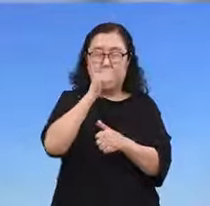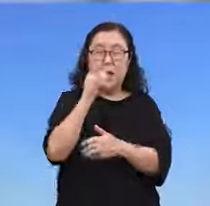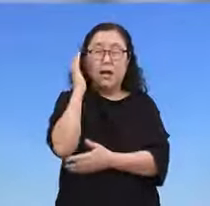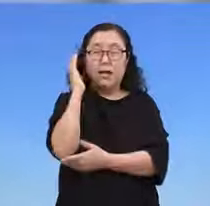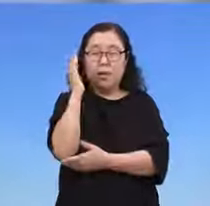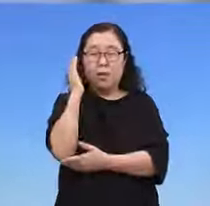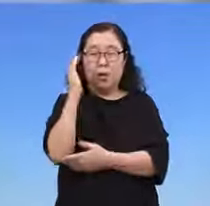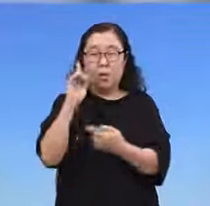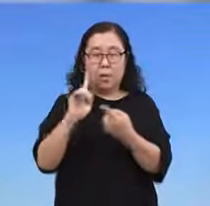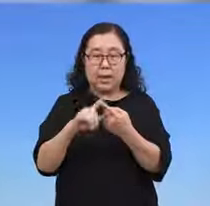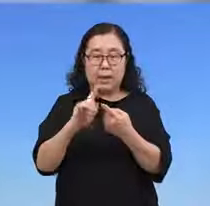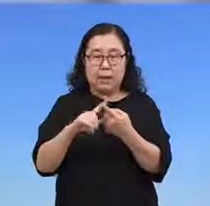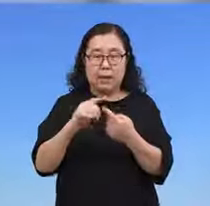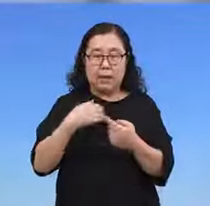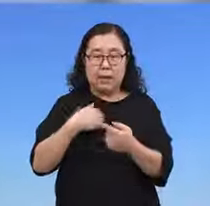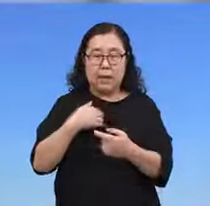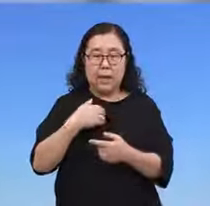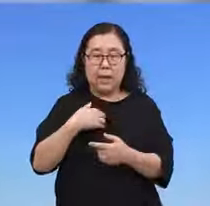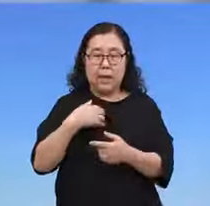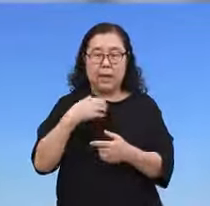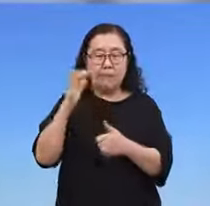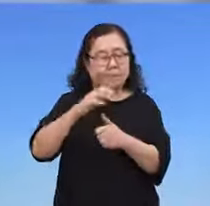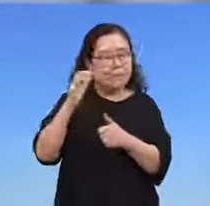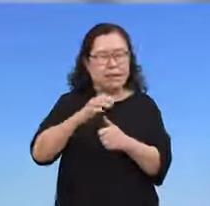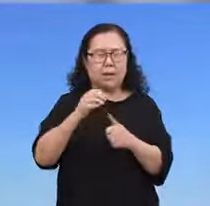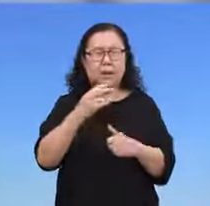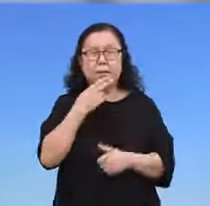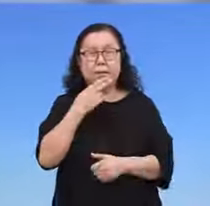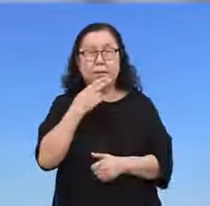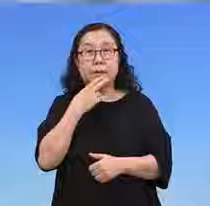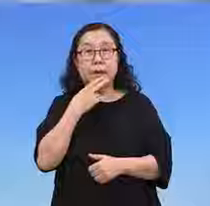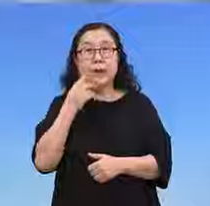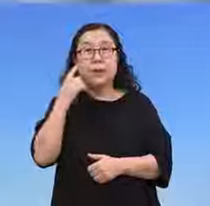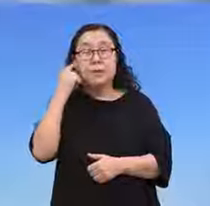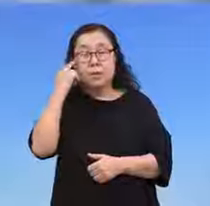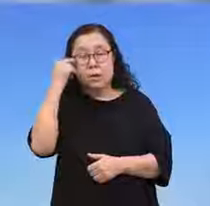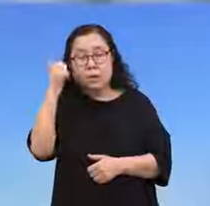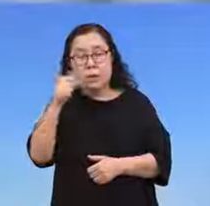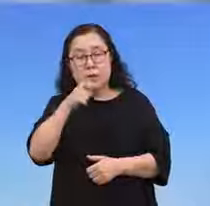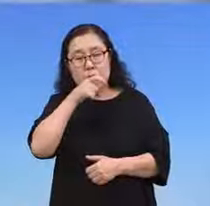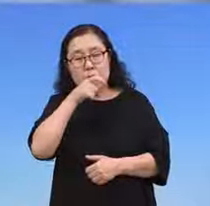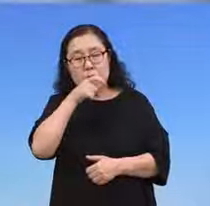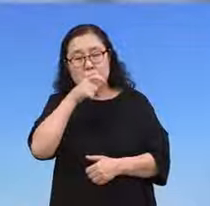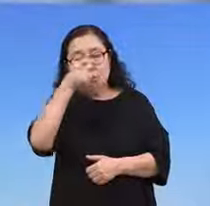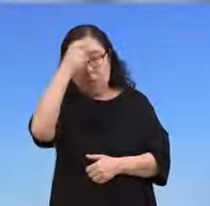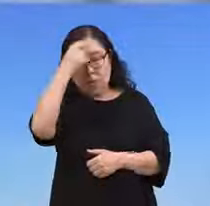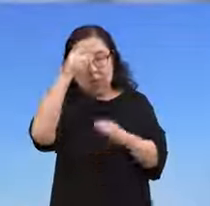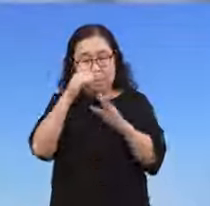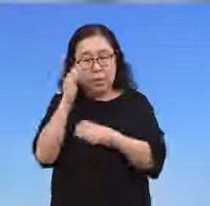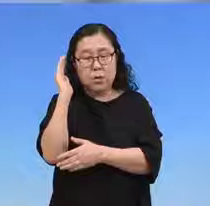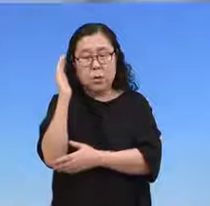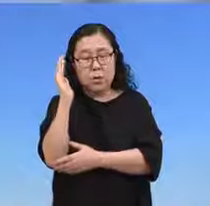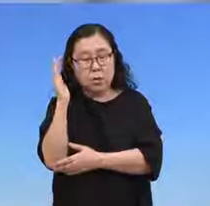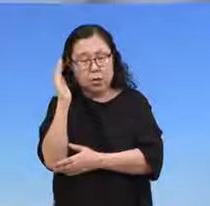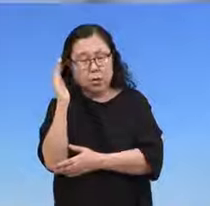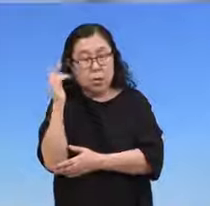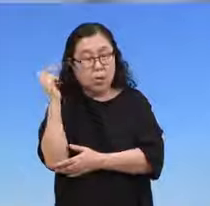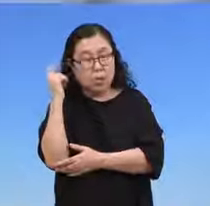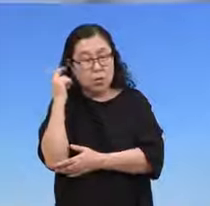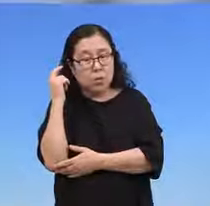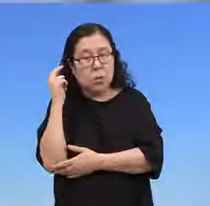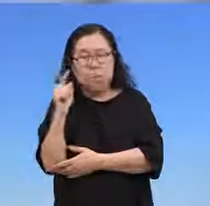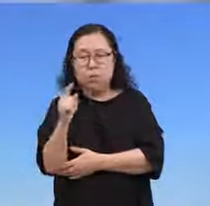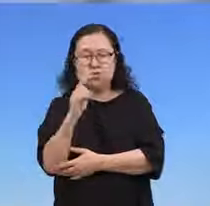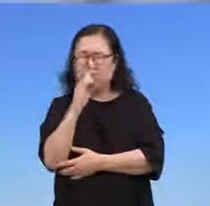있습니다. 설교에 대해서는 잔소리 안 합니다. 내가 어느 목사님 그 수요 설교 듣고 불러가지고 설교는 그러면 안